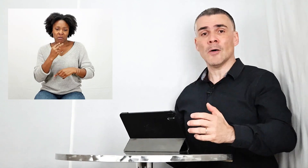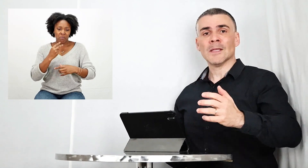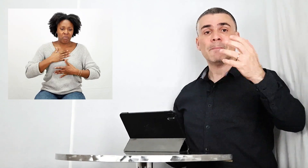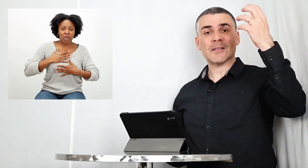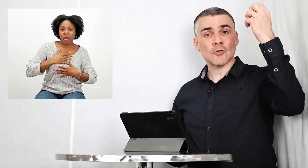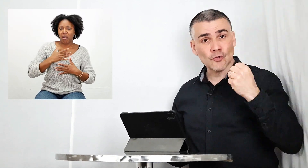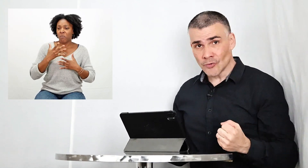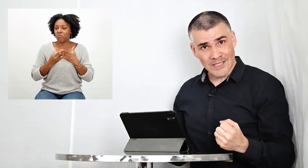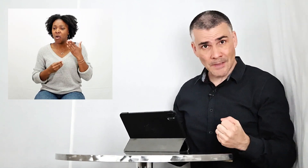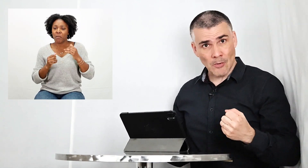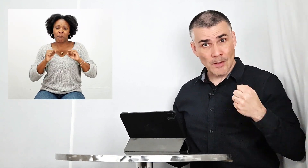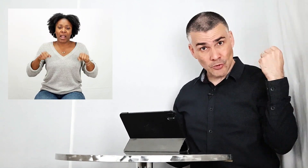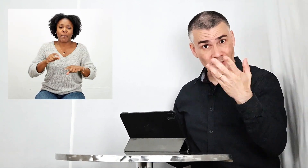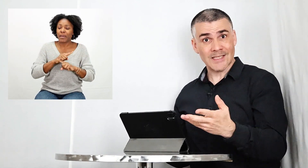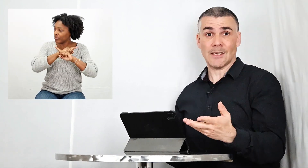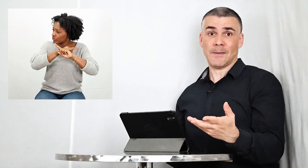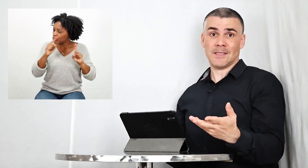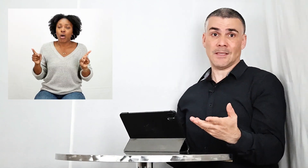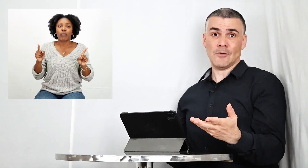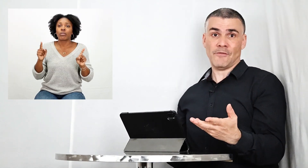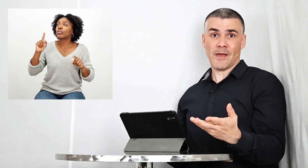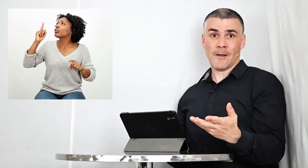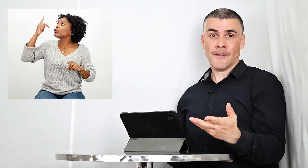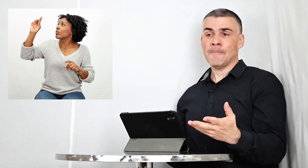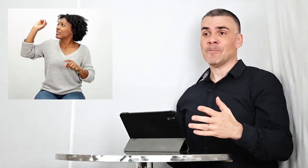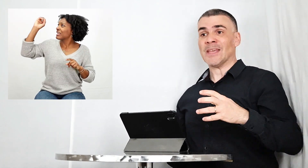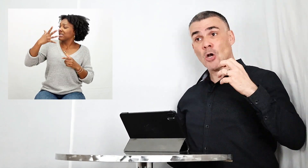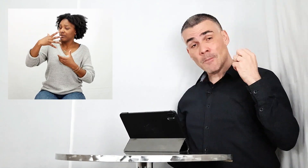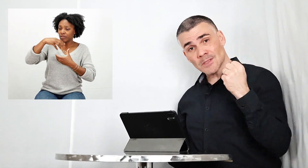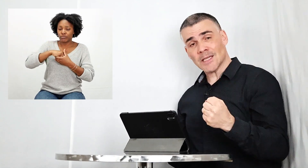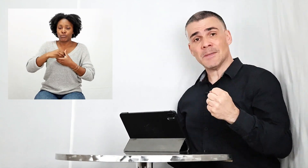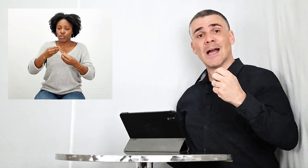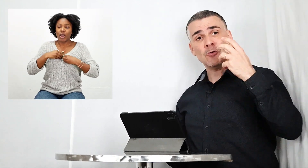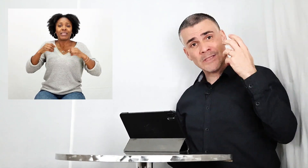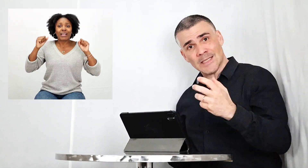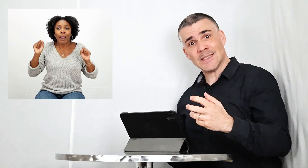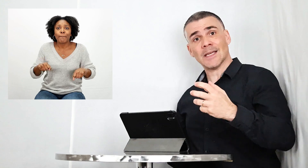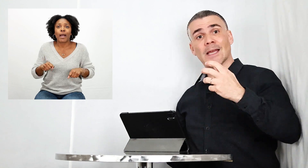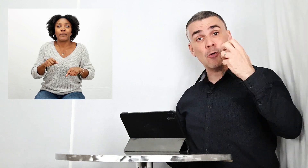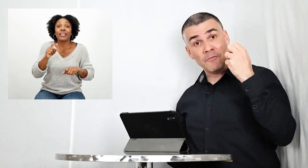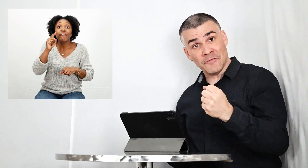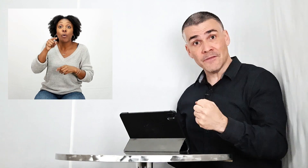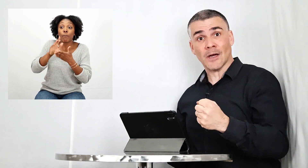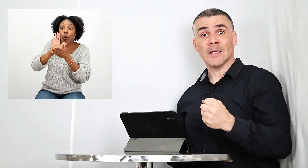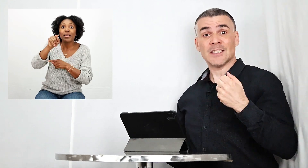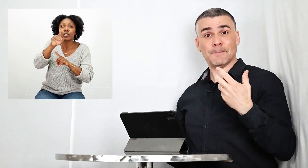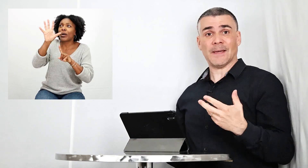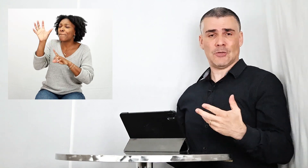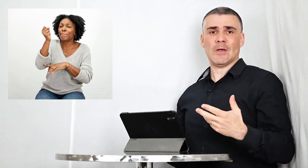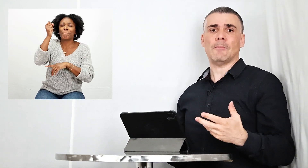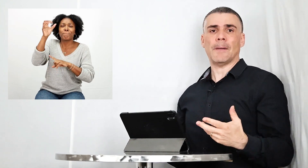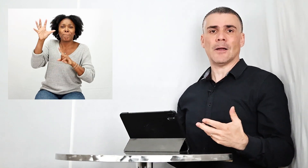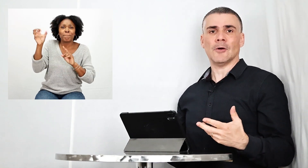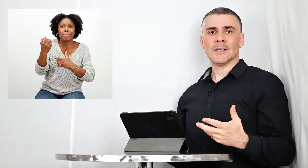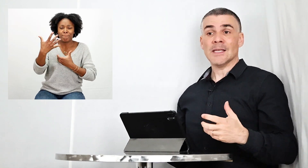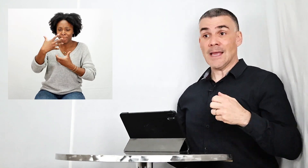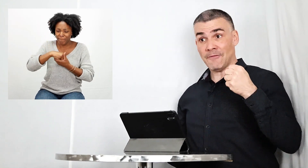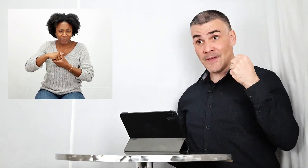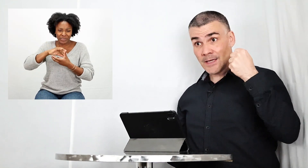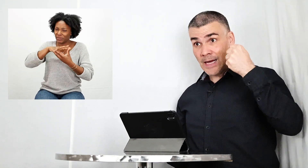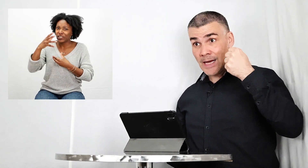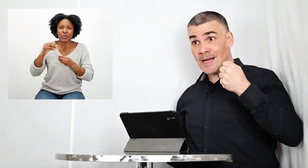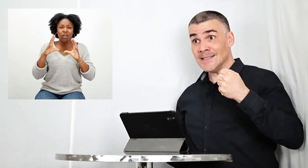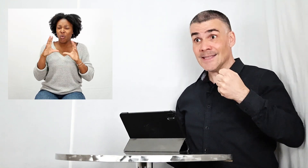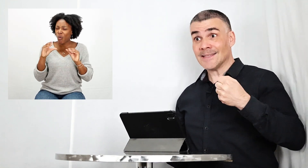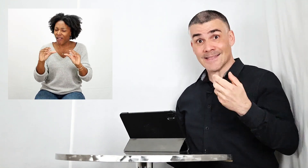aux manquements, parce que ton esprit en moi me donne cette capacité de le faire. Et commence à le saisir et à le vivre spirituellement parlant et